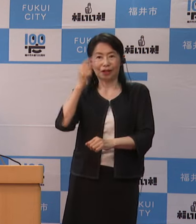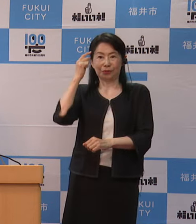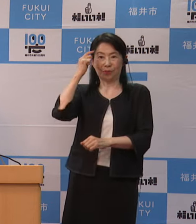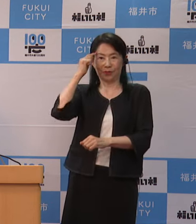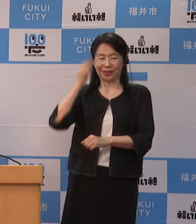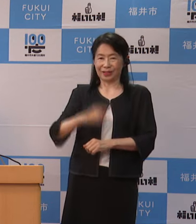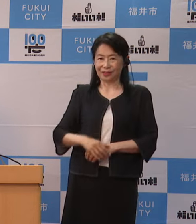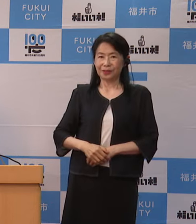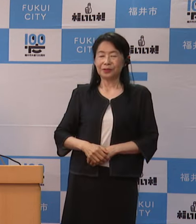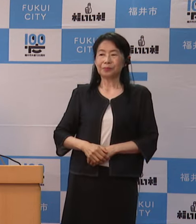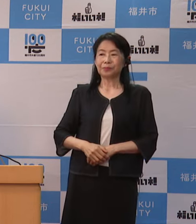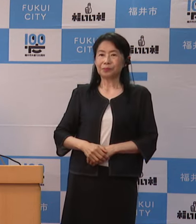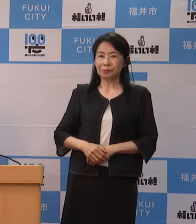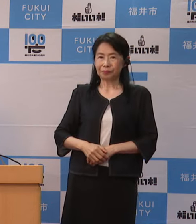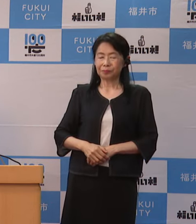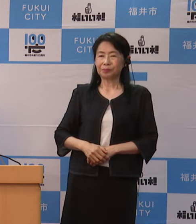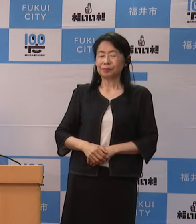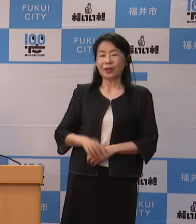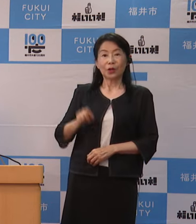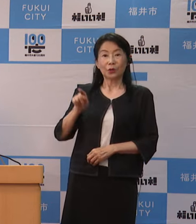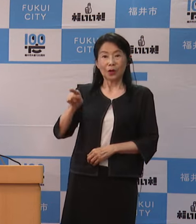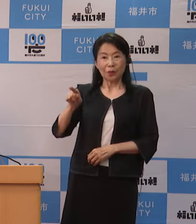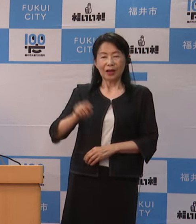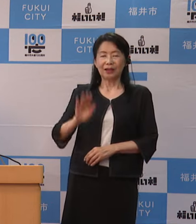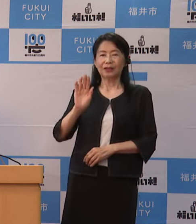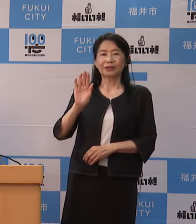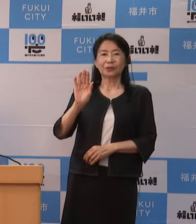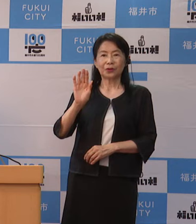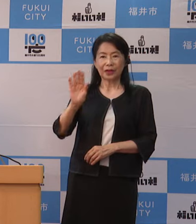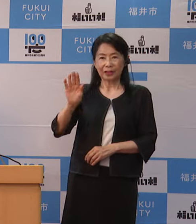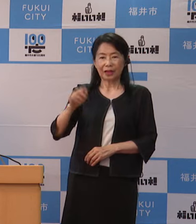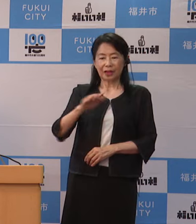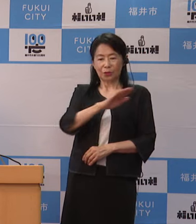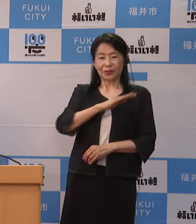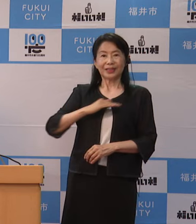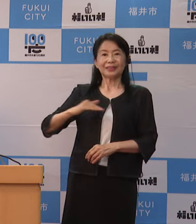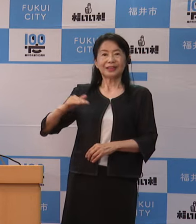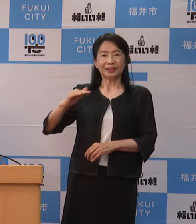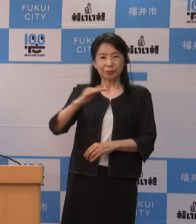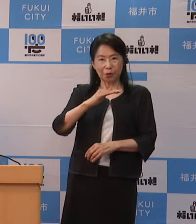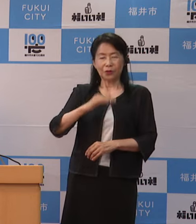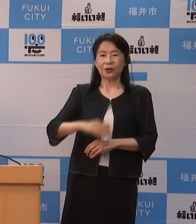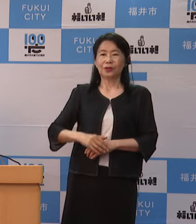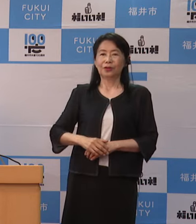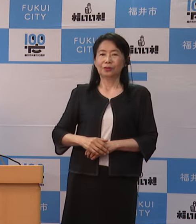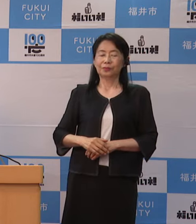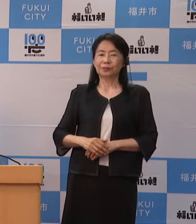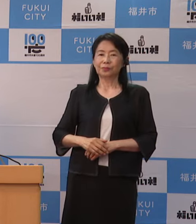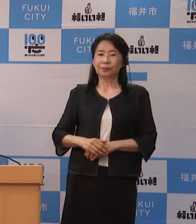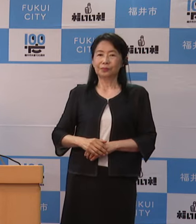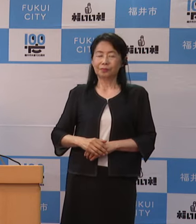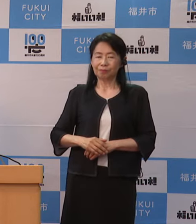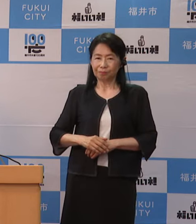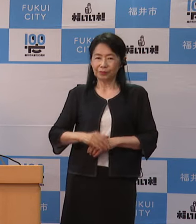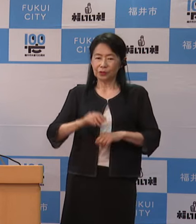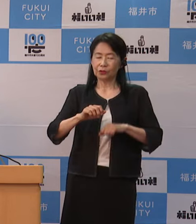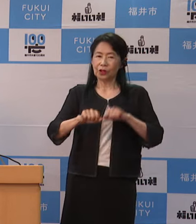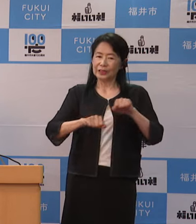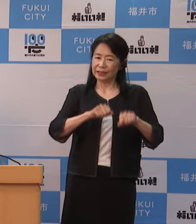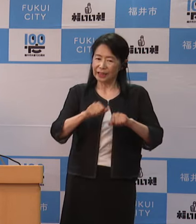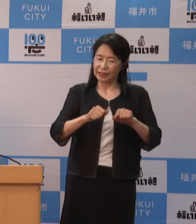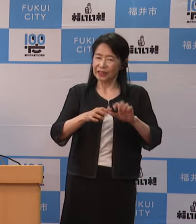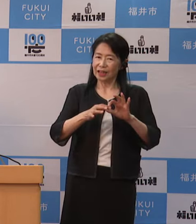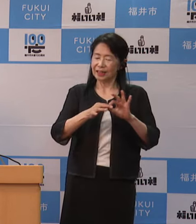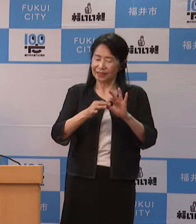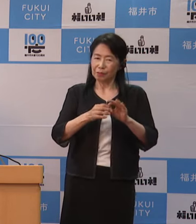直感といいますか、その話の中で思いました。これはこれからの我々として、どうですかね、取り組めるかどうかも含